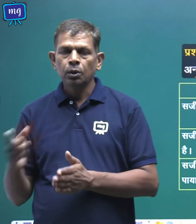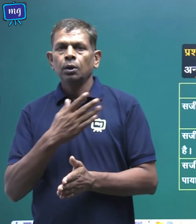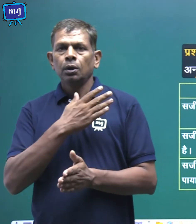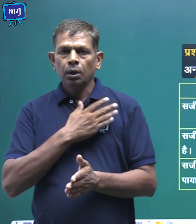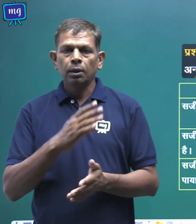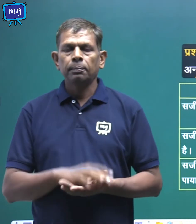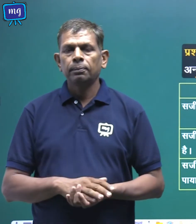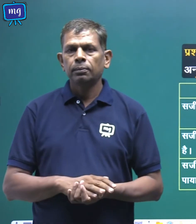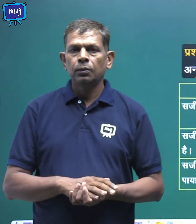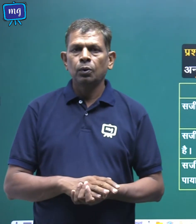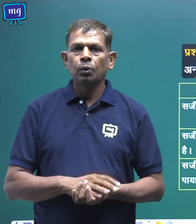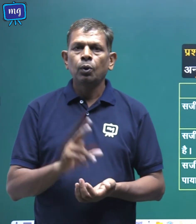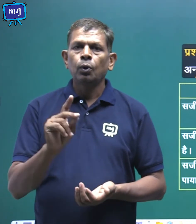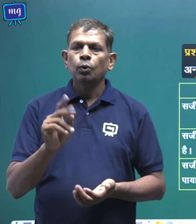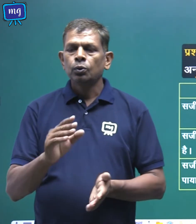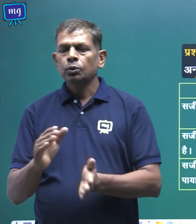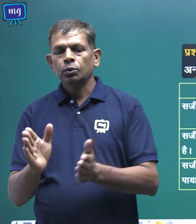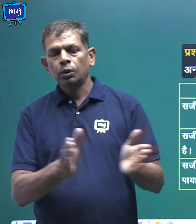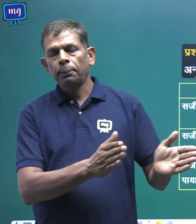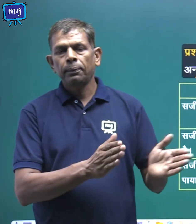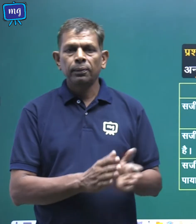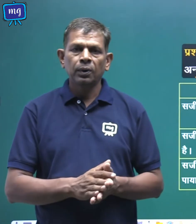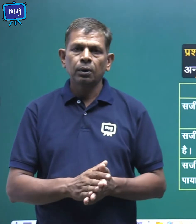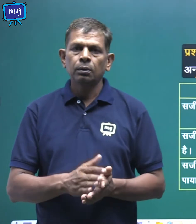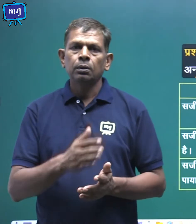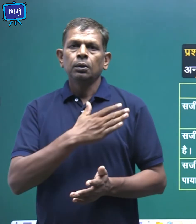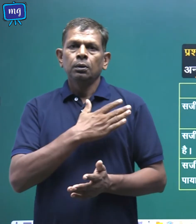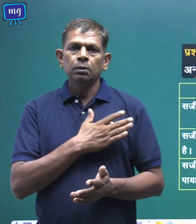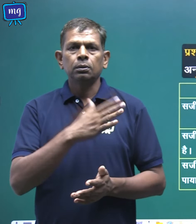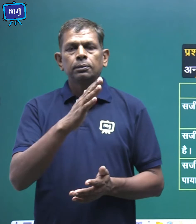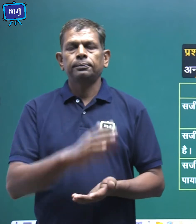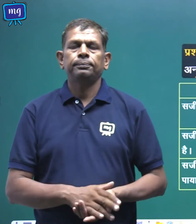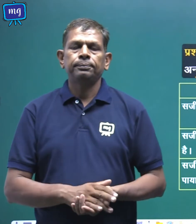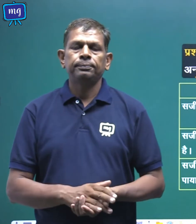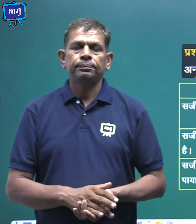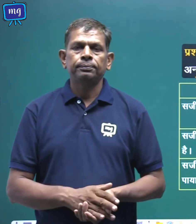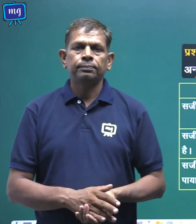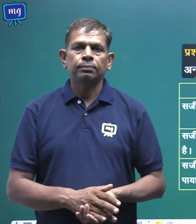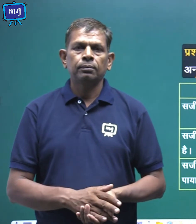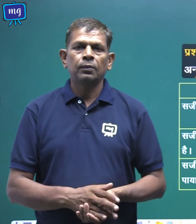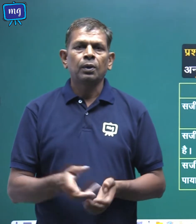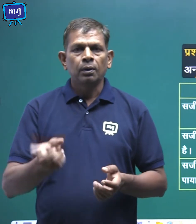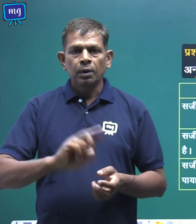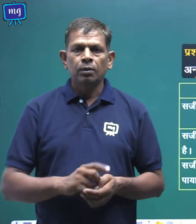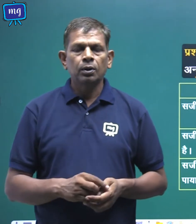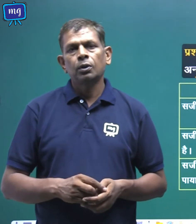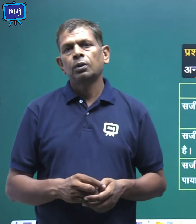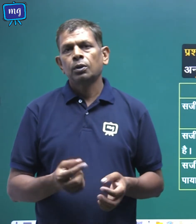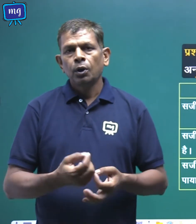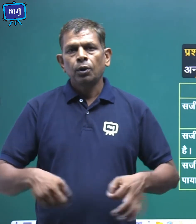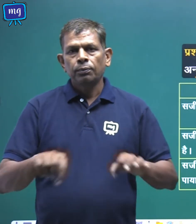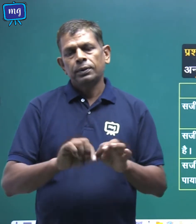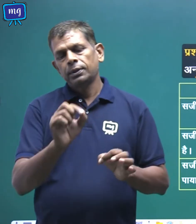सजीव और एक तरफ लिखेंगे निर्जीव। फिर हम इनकी